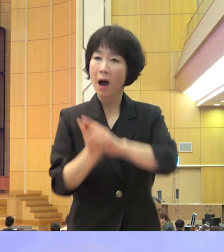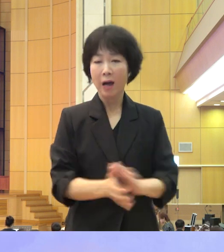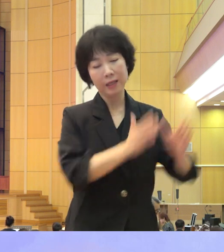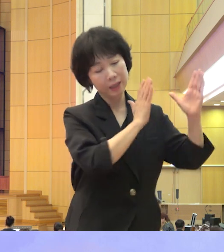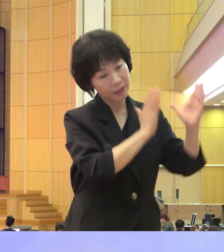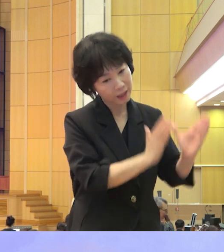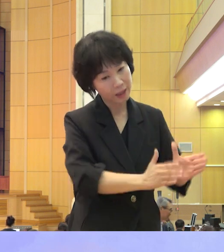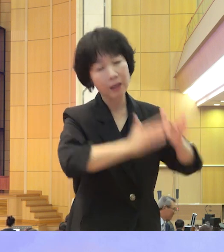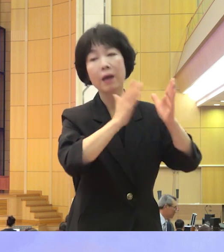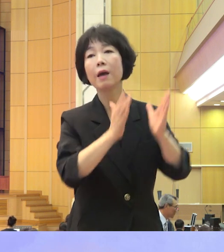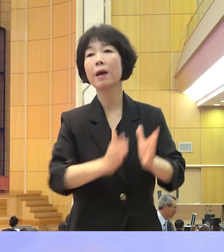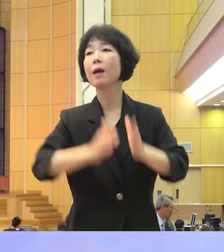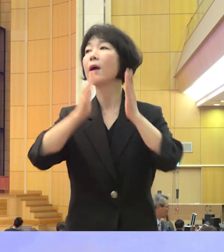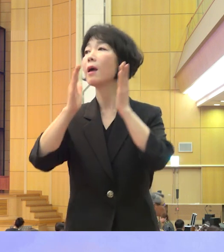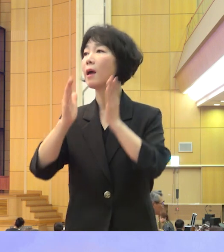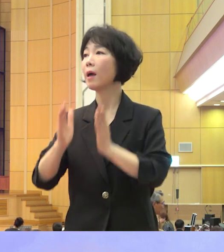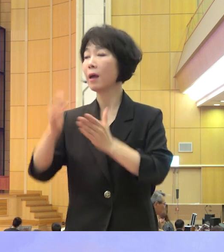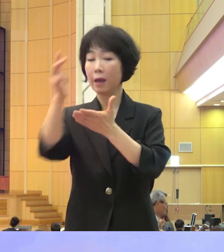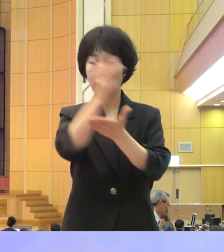여호와